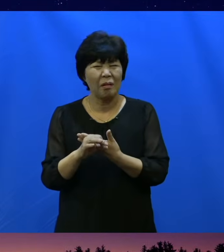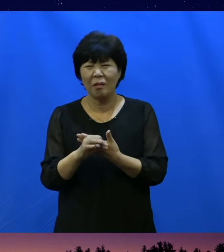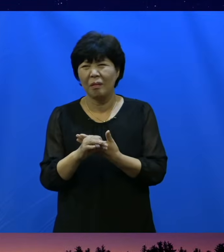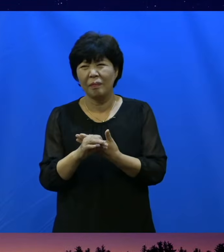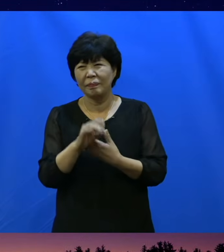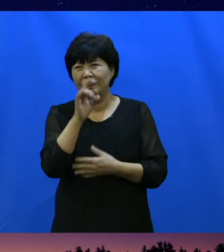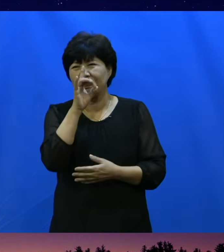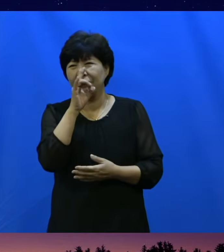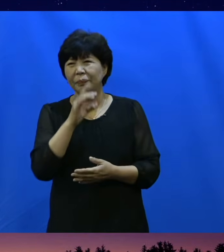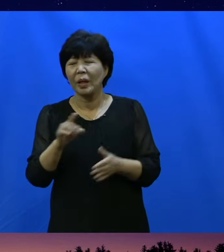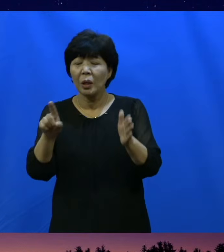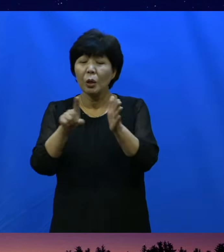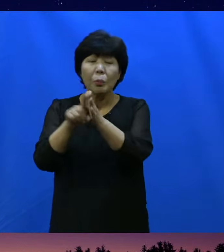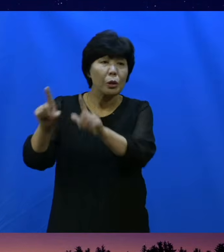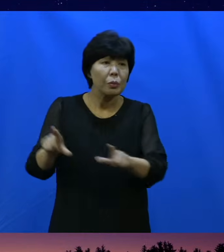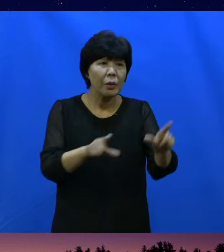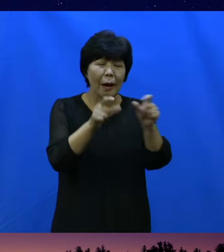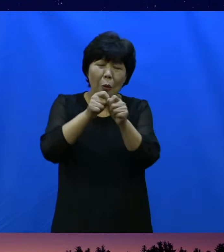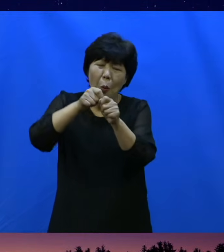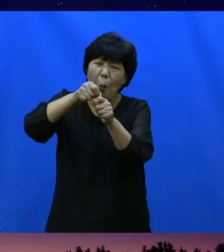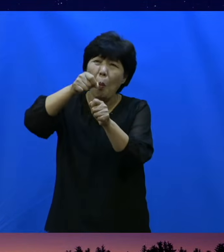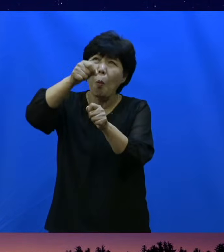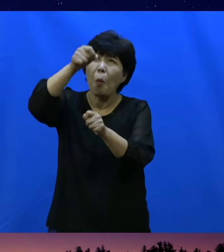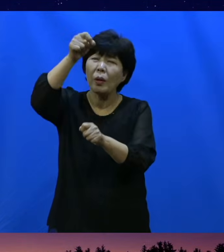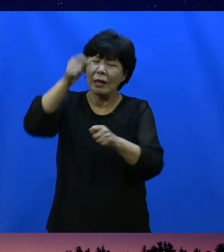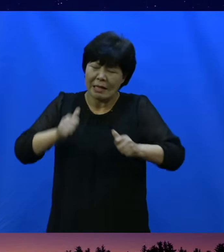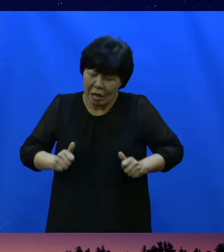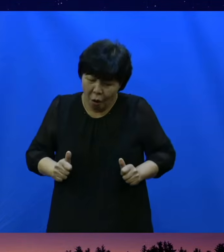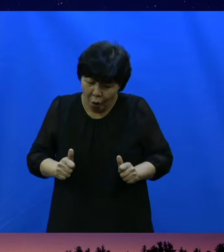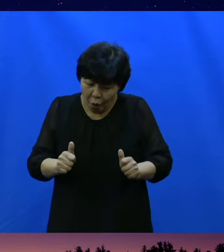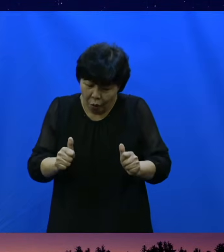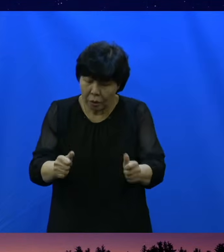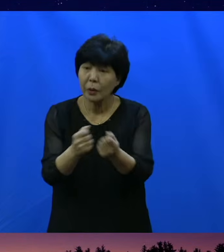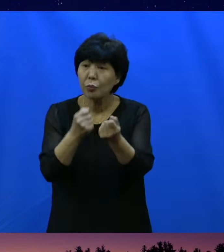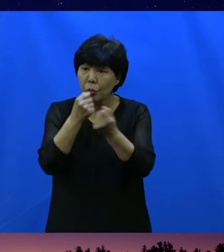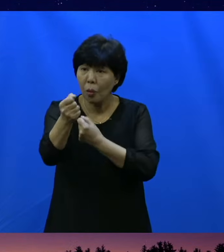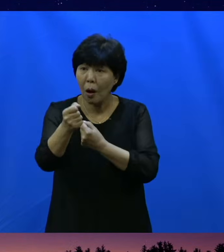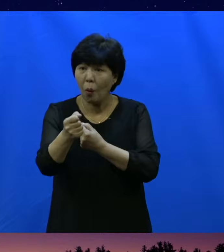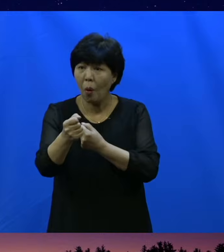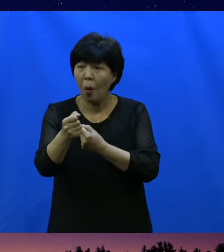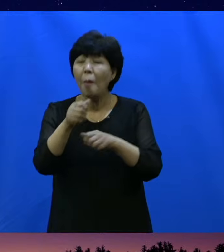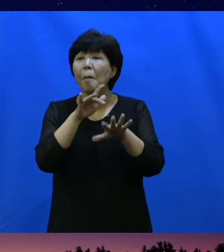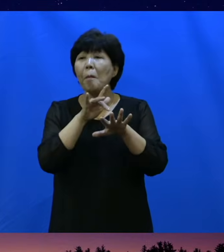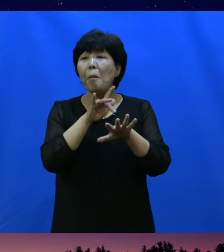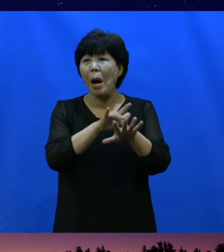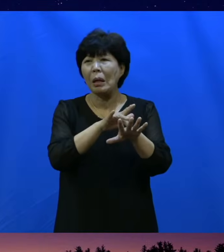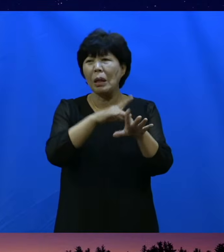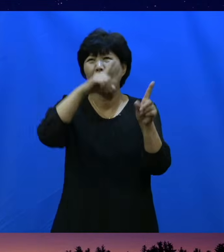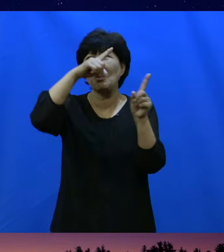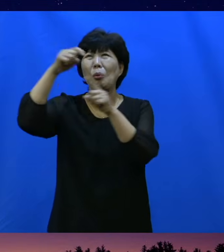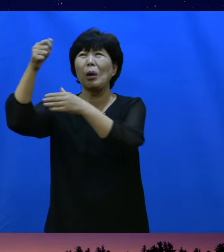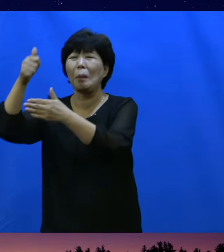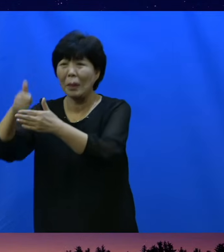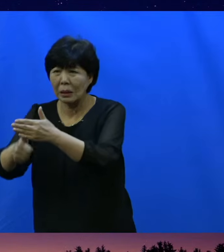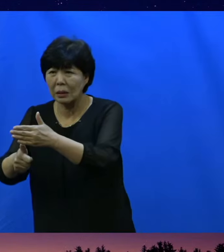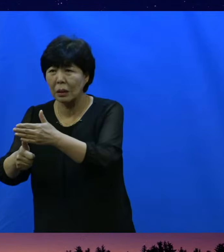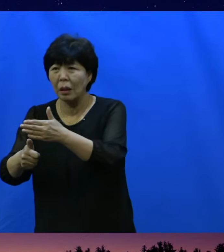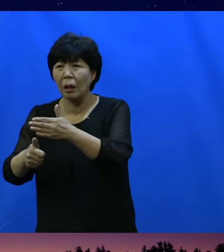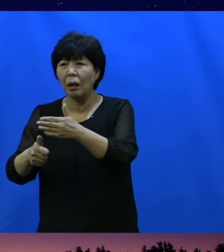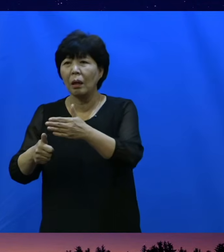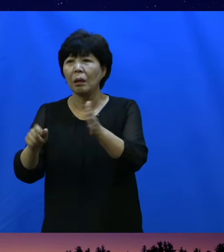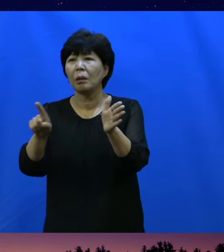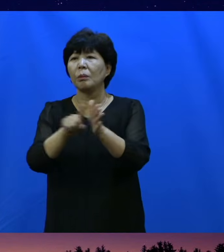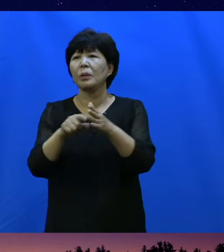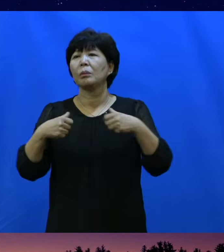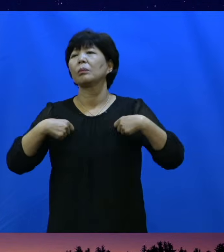봤어요. 신앙생활 굉장히 오래 한 분이고 열심히 하는 분인데 어느 날 이 마귀가 쏜 한 방에 불화살을 맞고요, 막 그냥 주저앉아